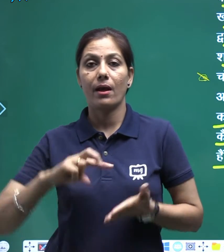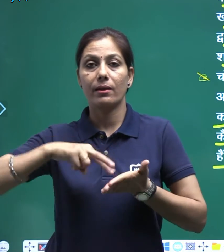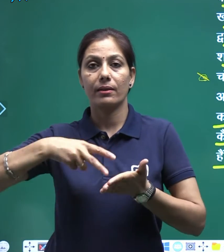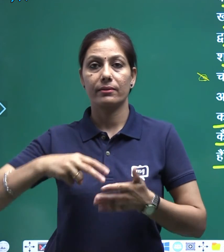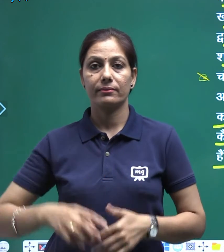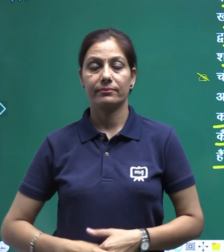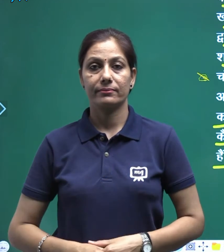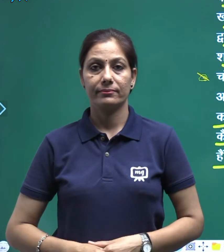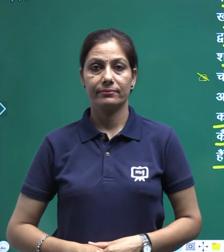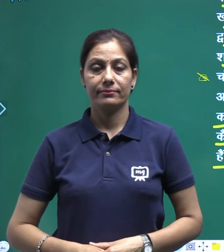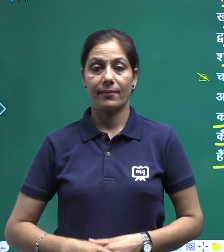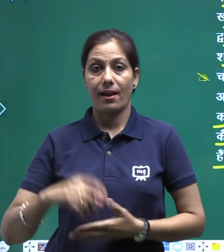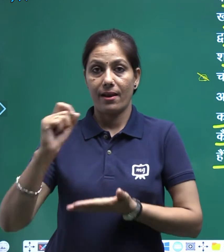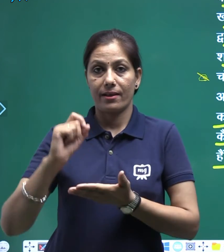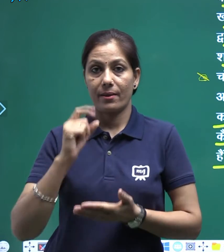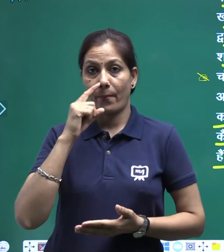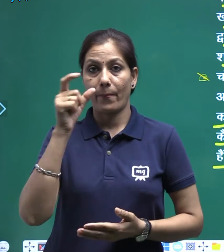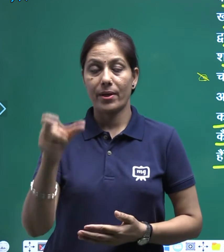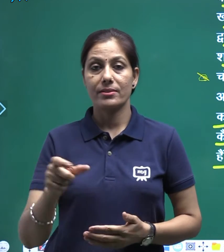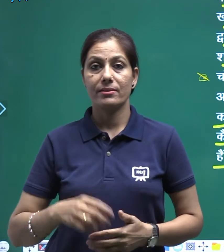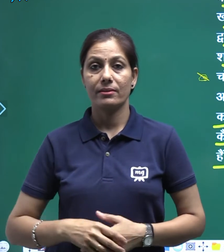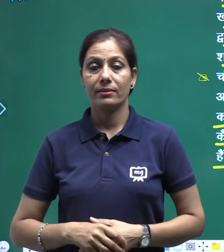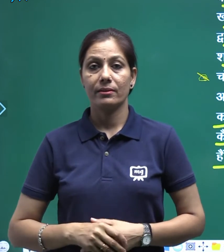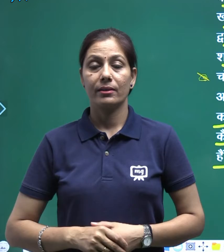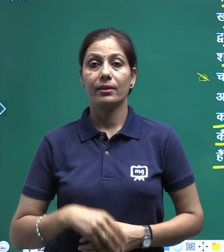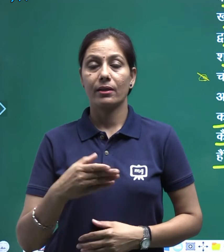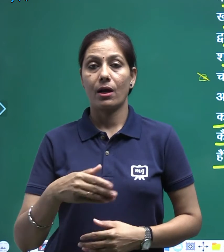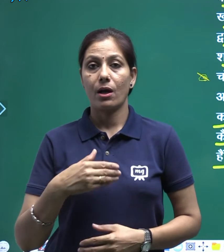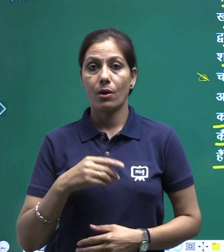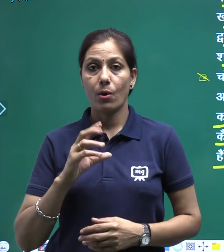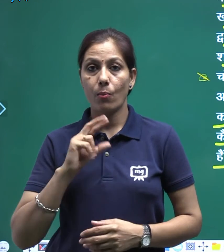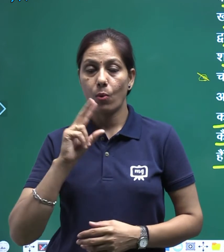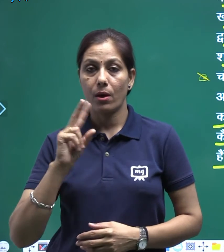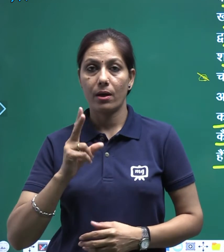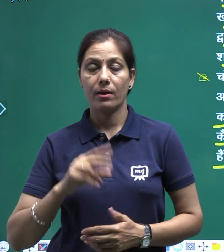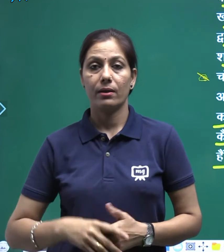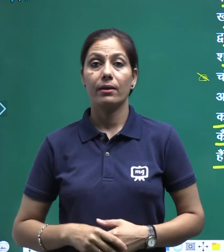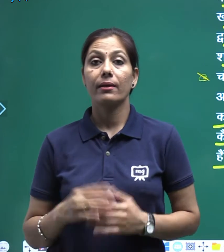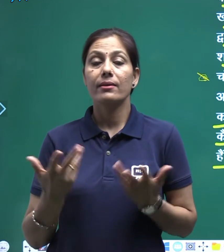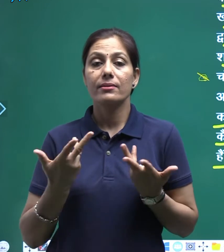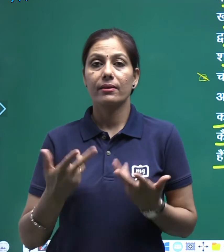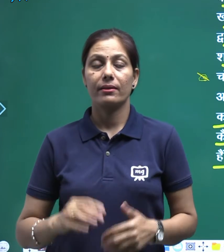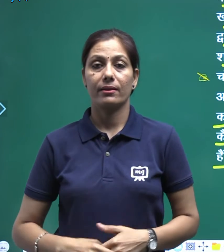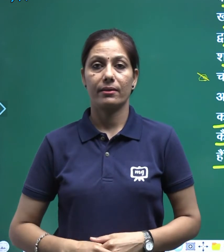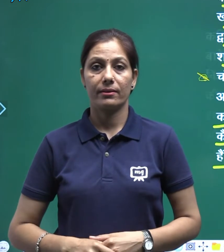अर्थात लेखक इनका उच्चारण कैसे करता है।